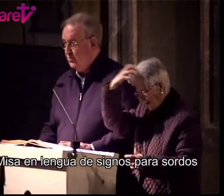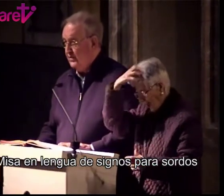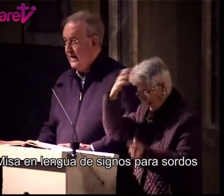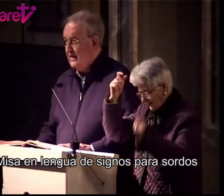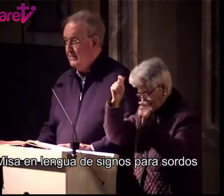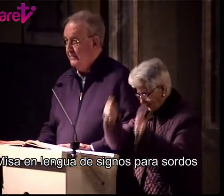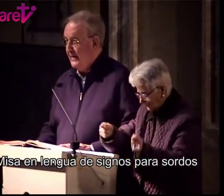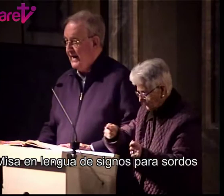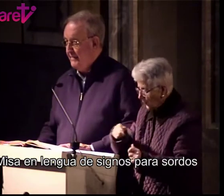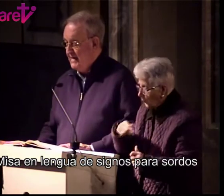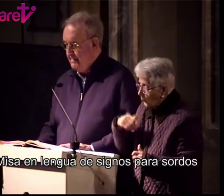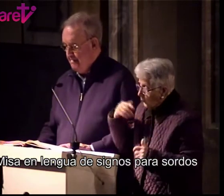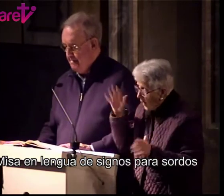rey para mí.